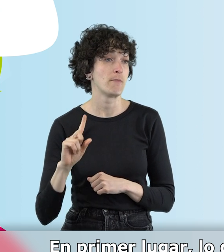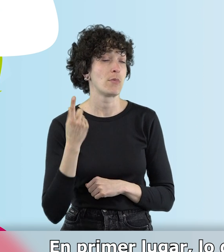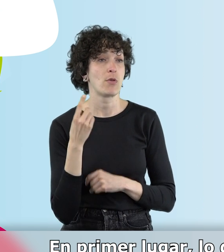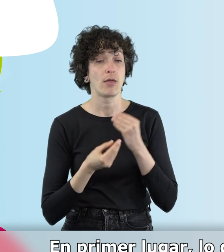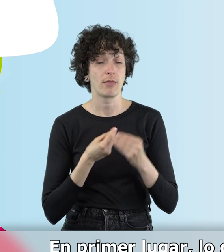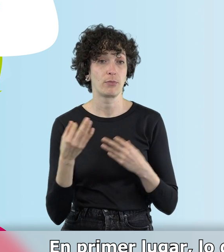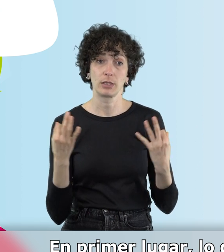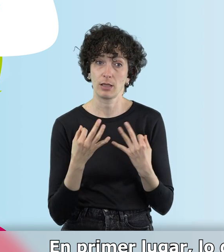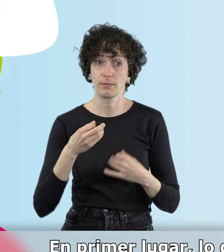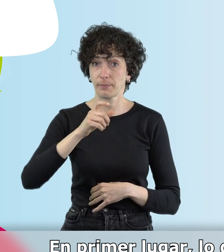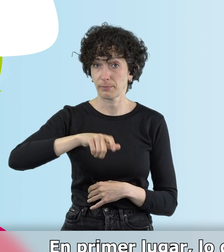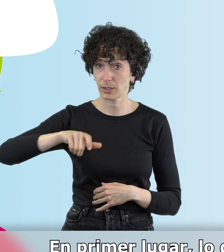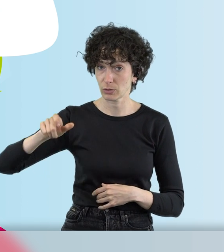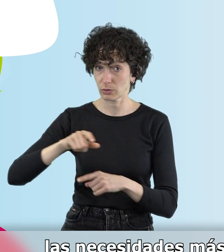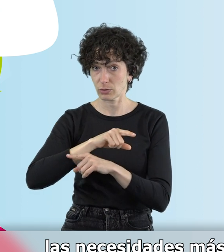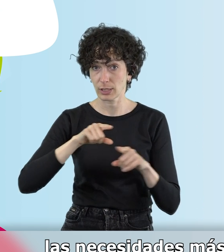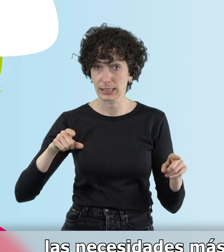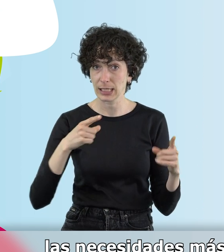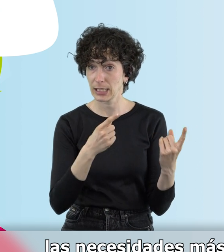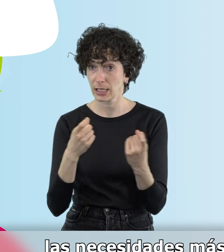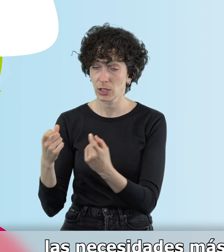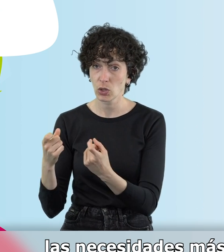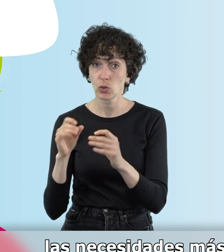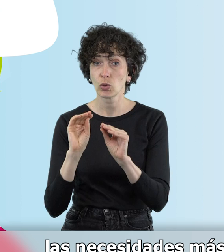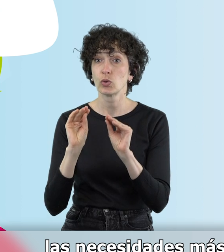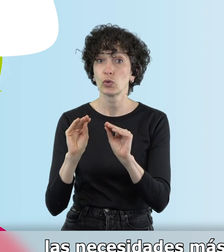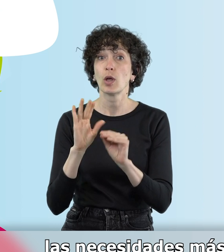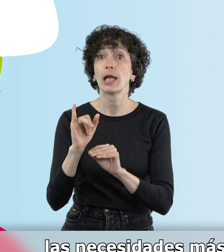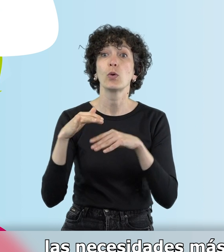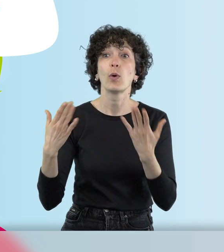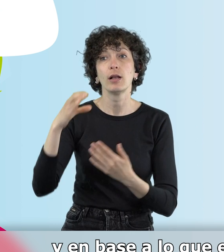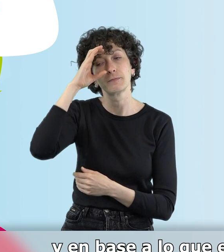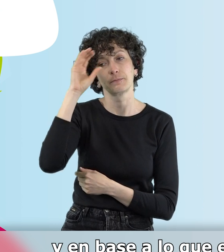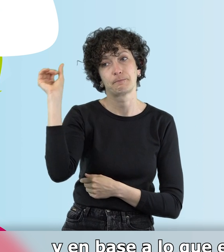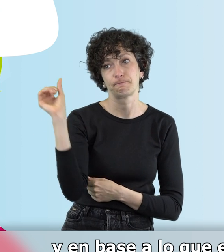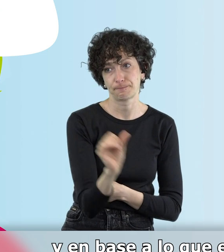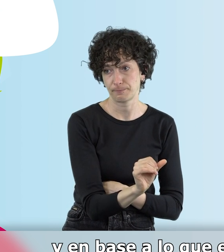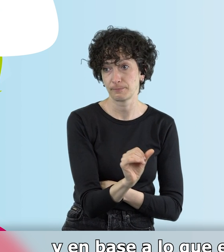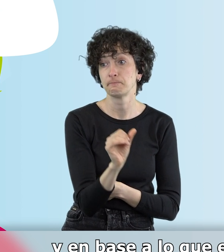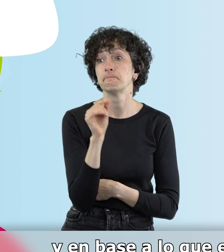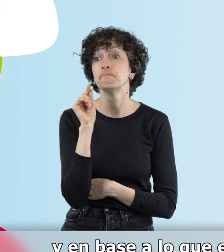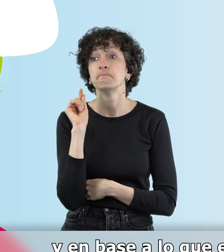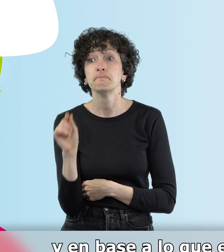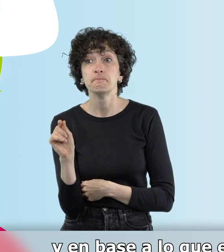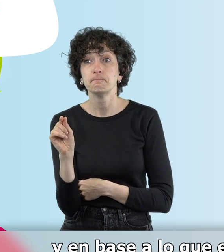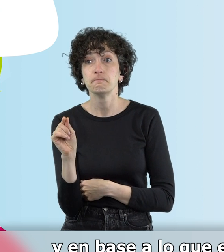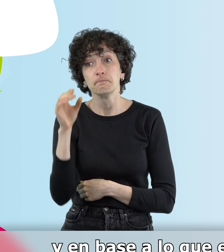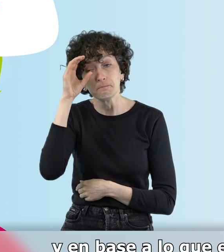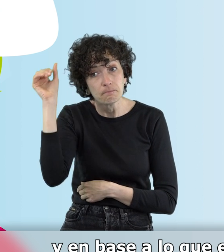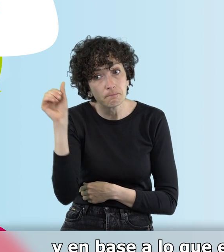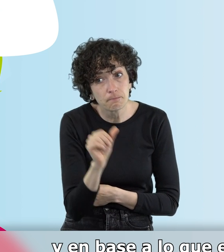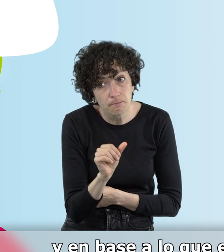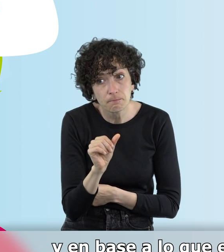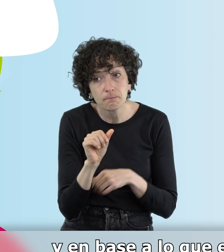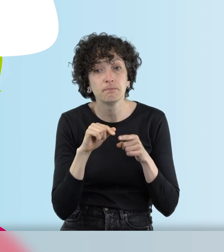hacer es escuchar a la gente las necesidades más importantes que tienen, y en base a lo que